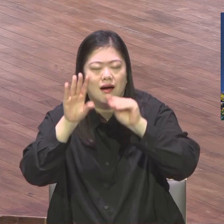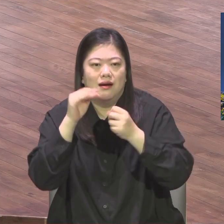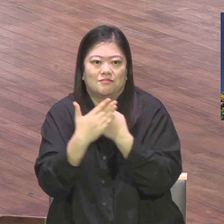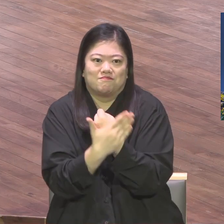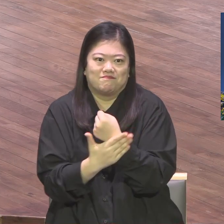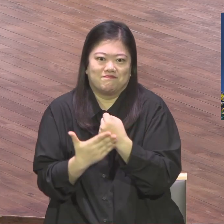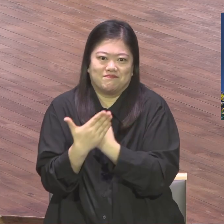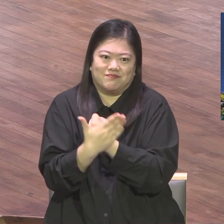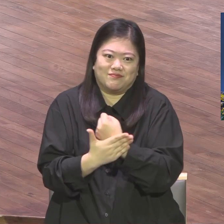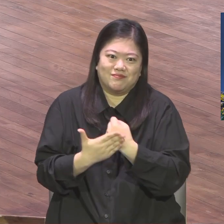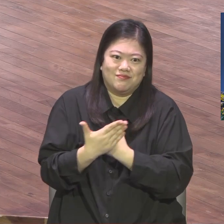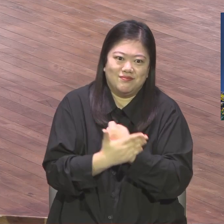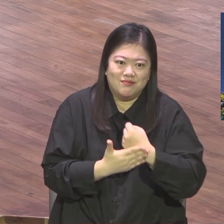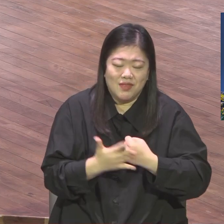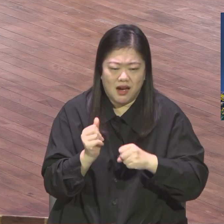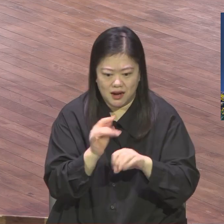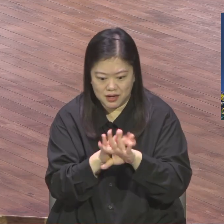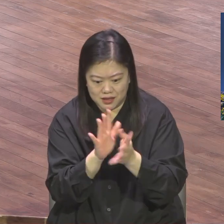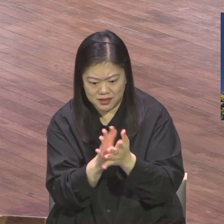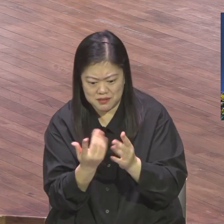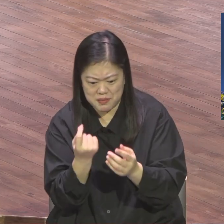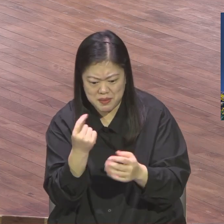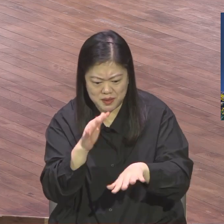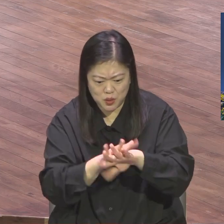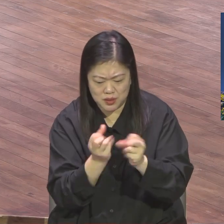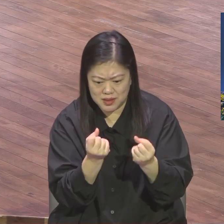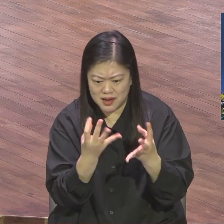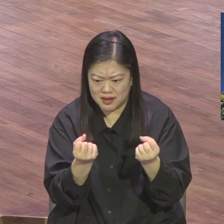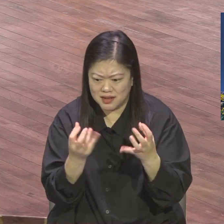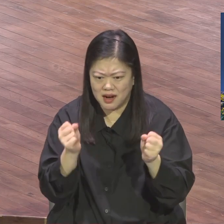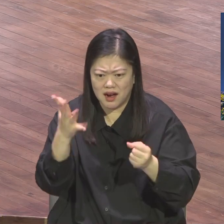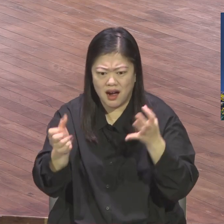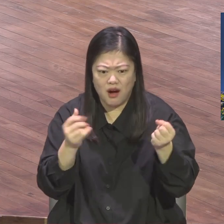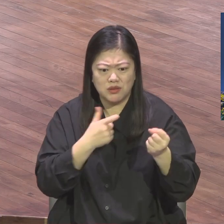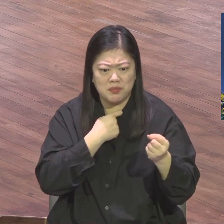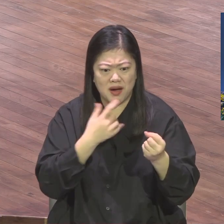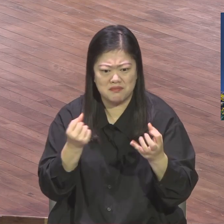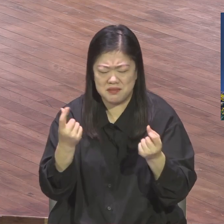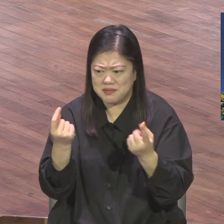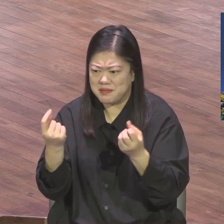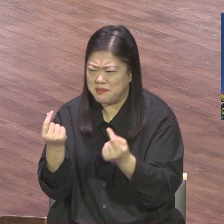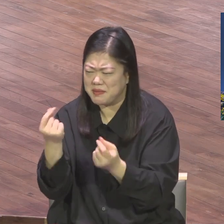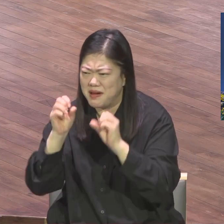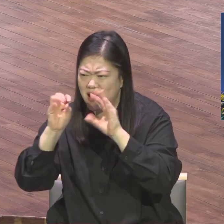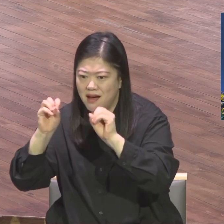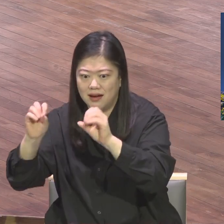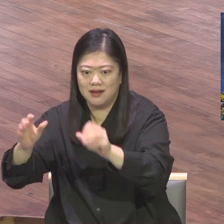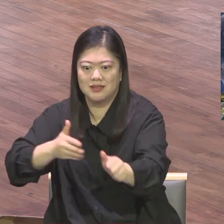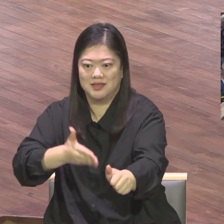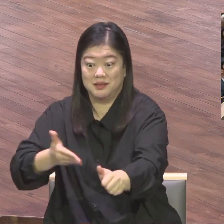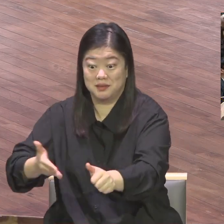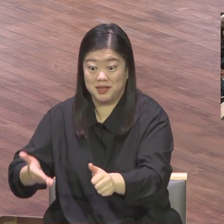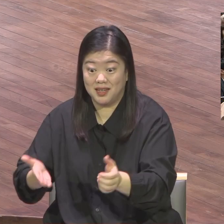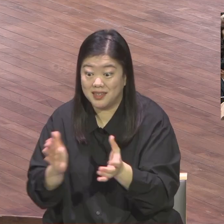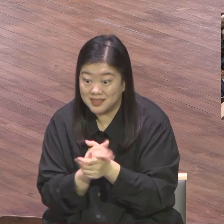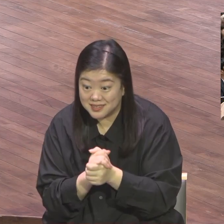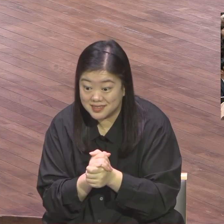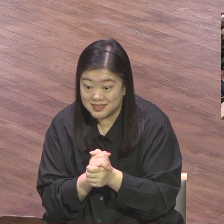이 현장을 변화시켜 나가는 3.1조 운동, 3운동의 주역들 다 되시기를 주님으로